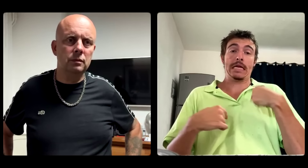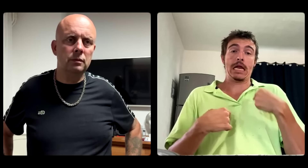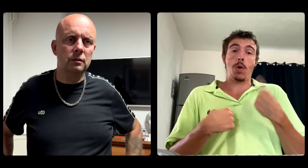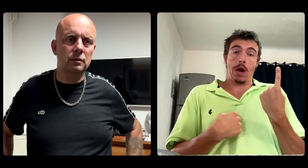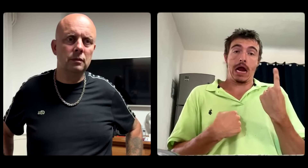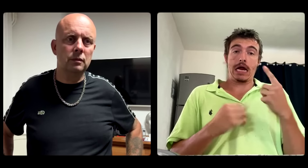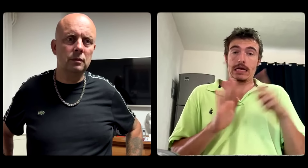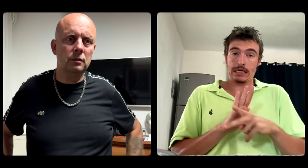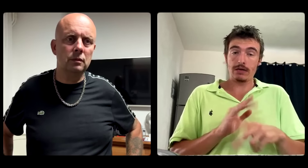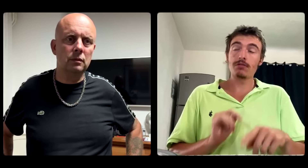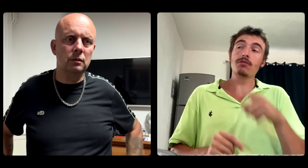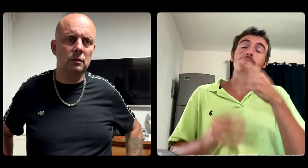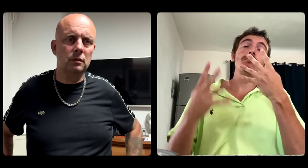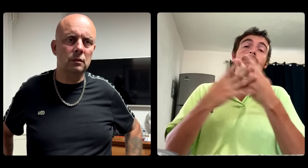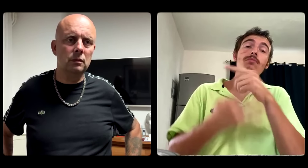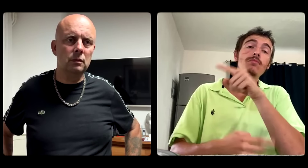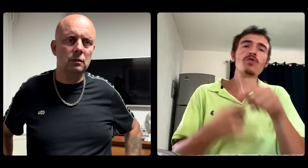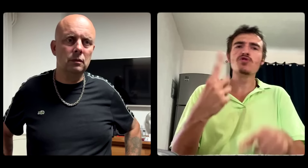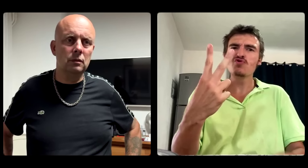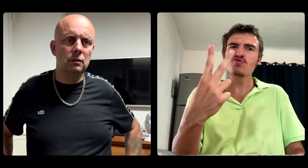Ja, ik ook niet.